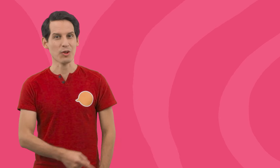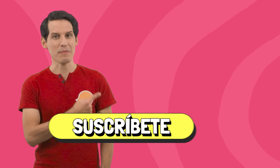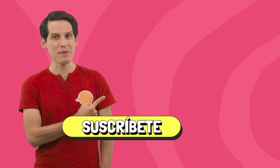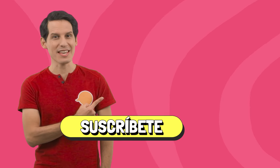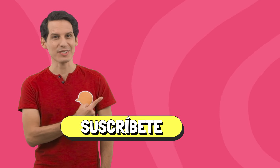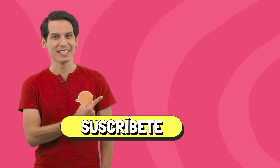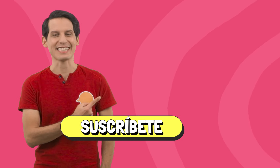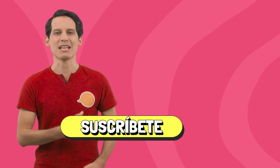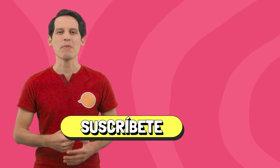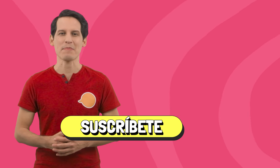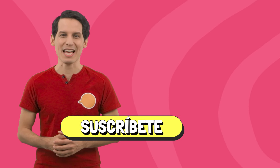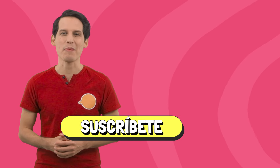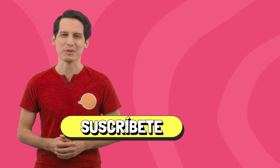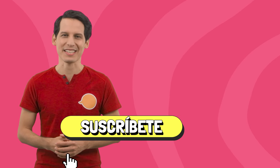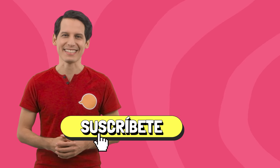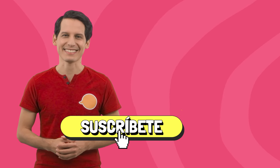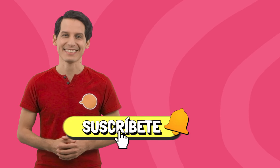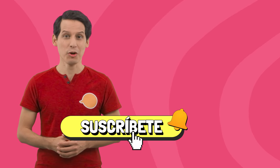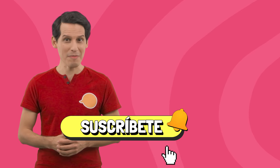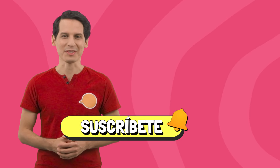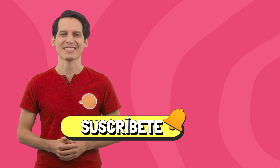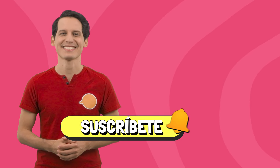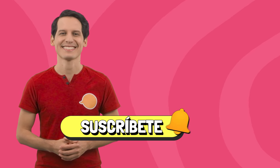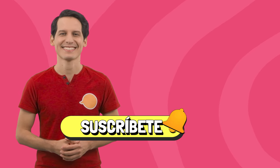los demás videos que tenemos preparados para ustedes nos vemos